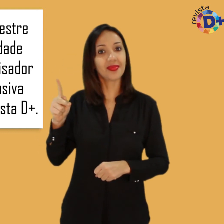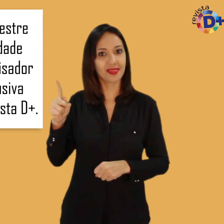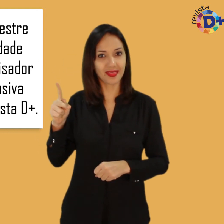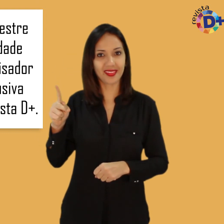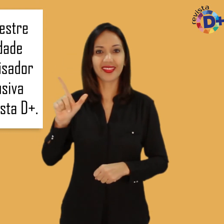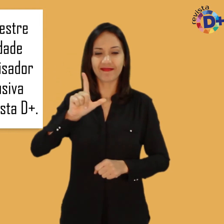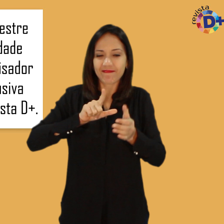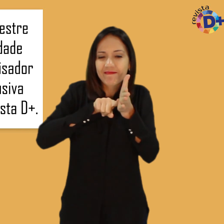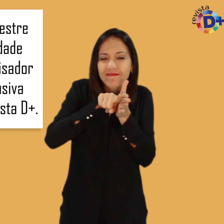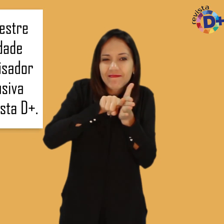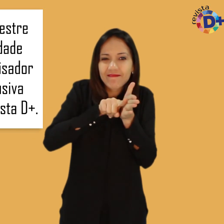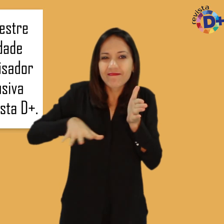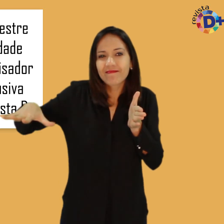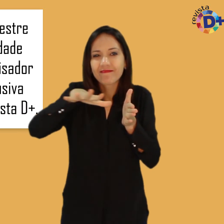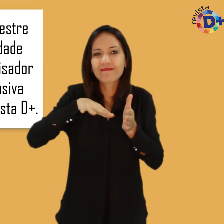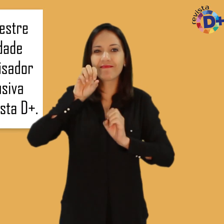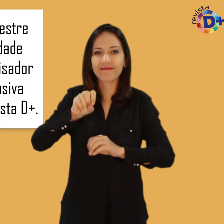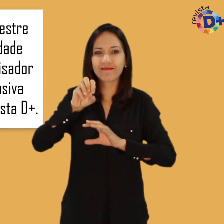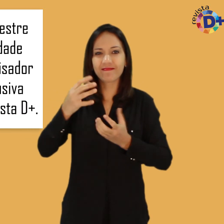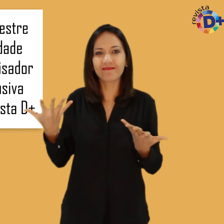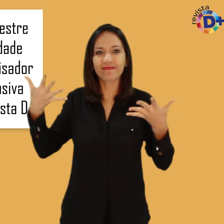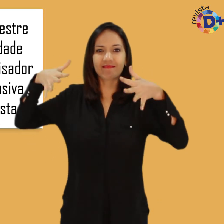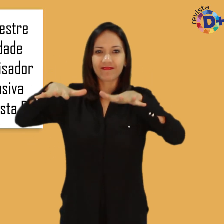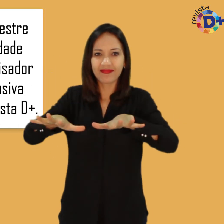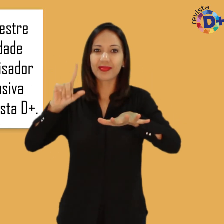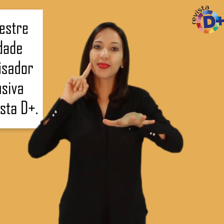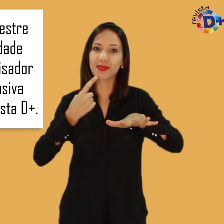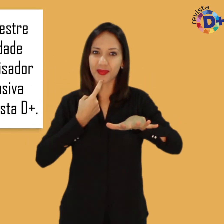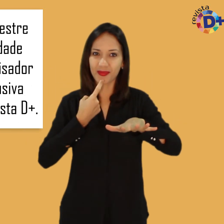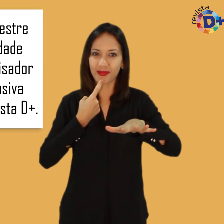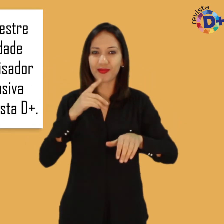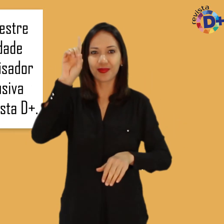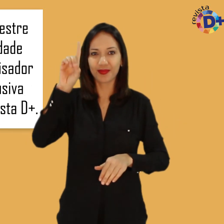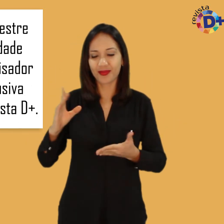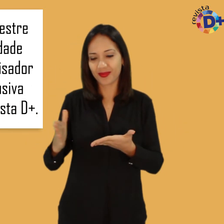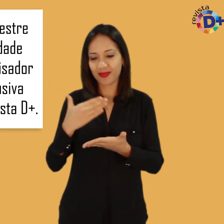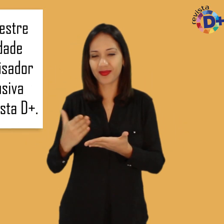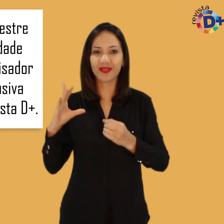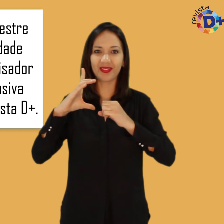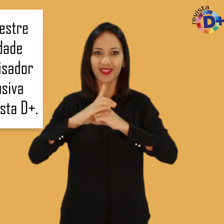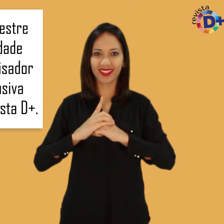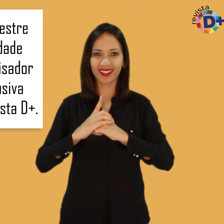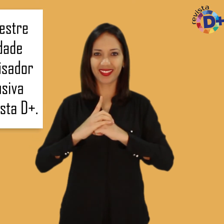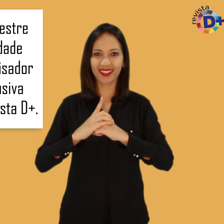USP, pesquisador na área de educação inclusiva de surdos. É diretor da revista Demais.